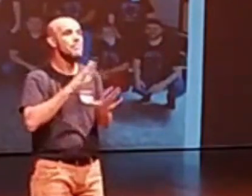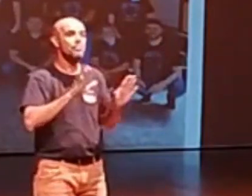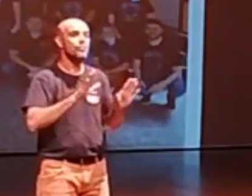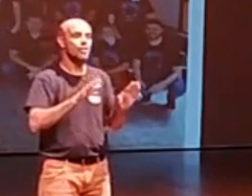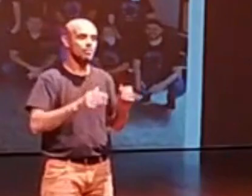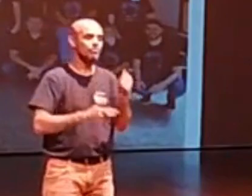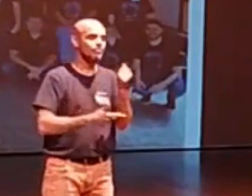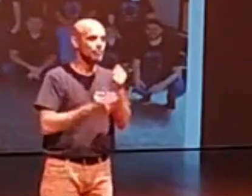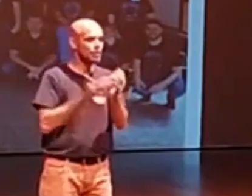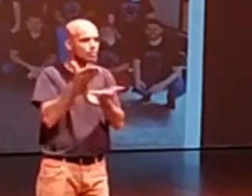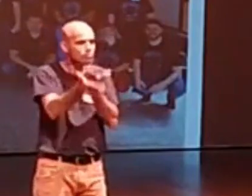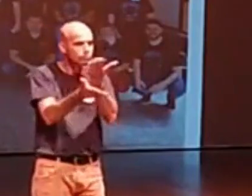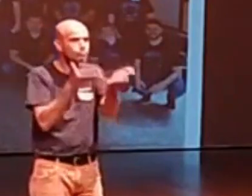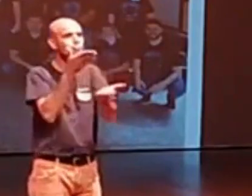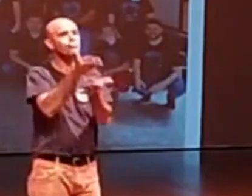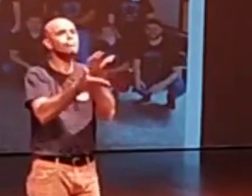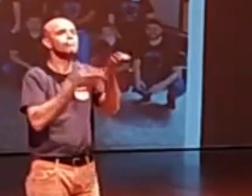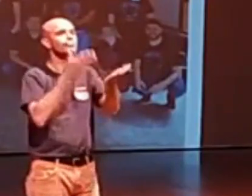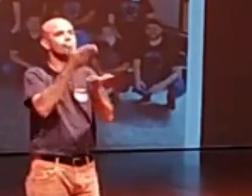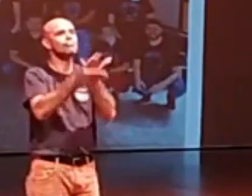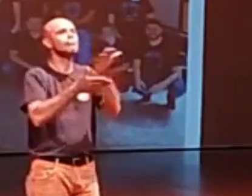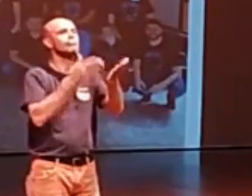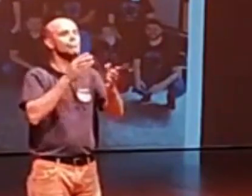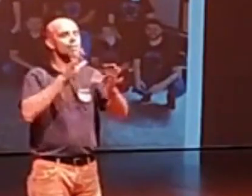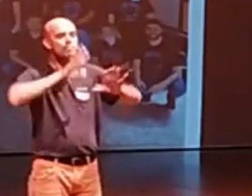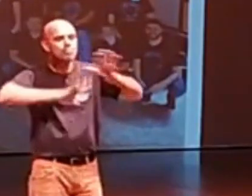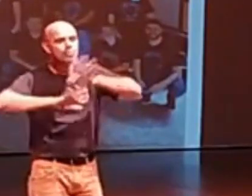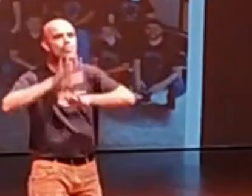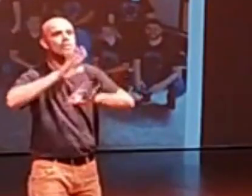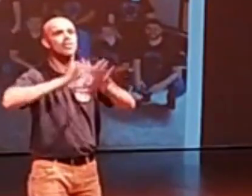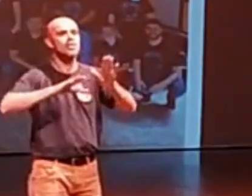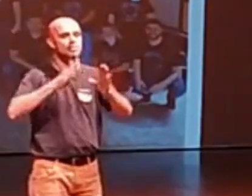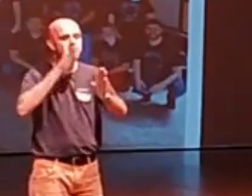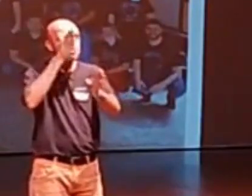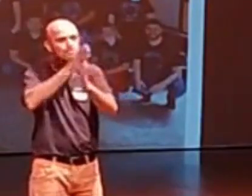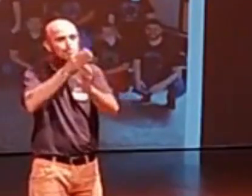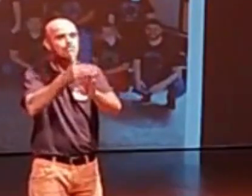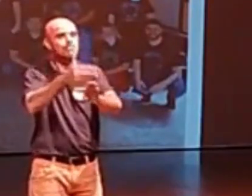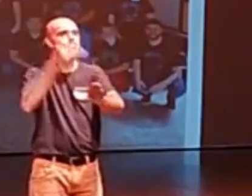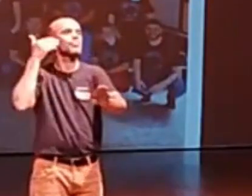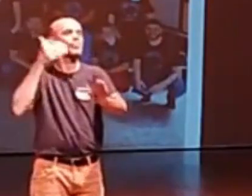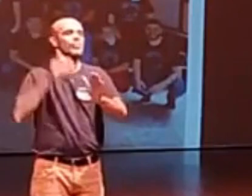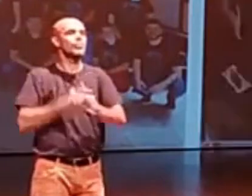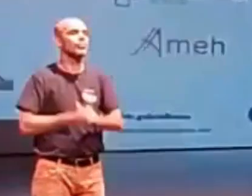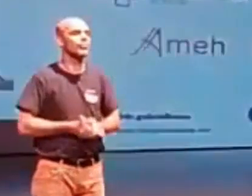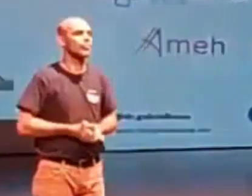para a população em geral, e fazer uma prevenção, diagnóstico precoce.